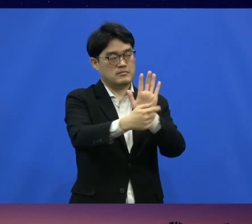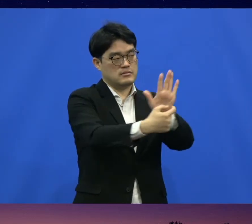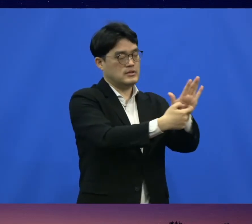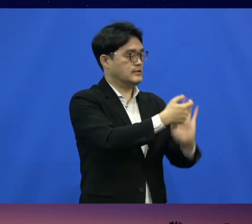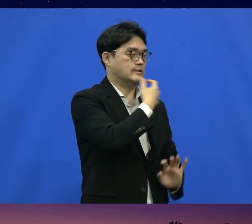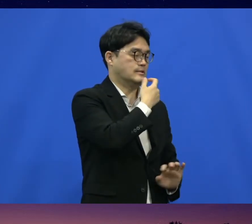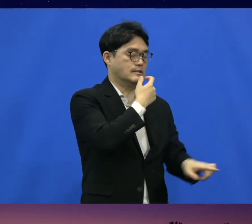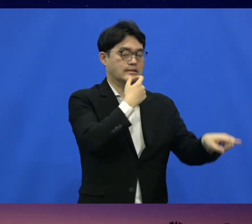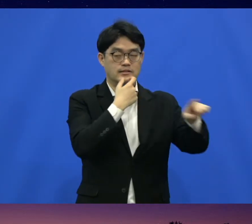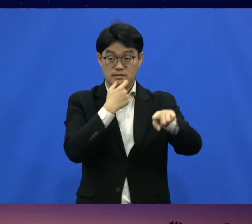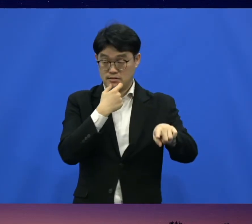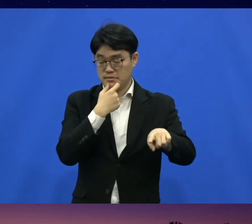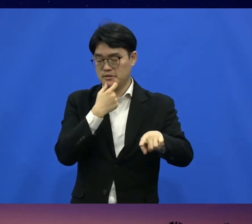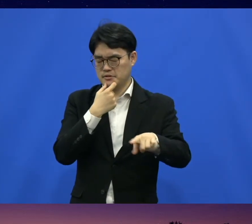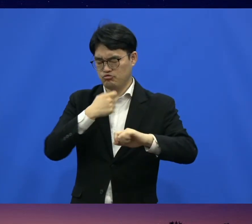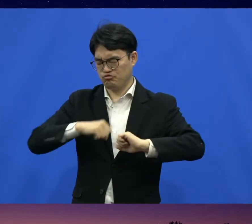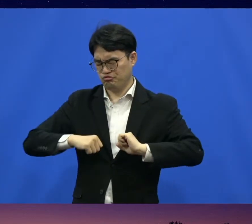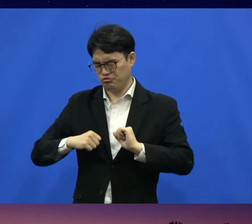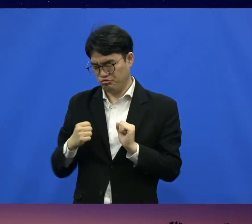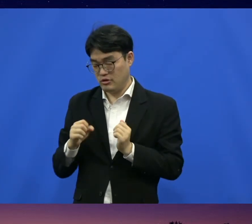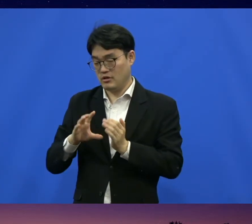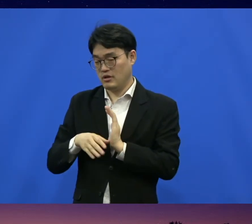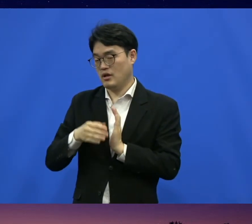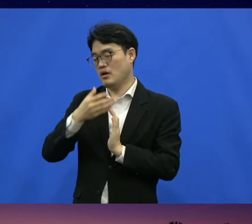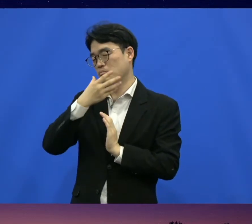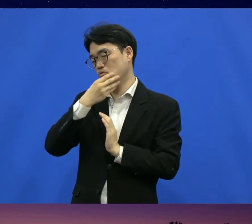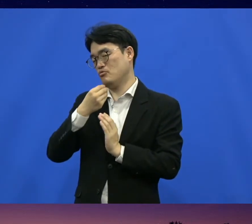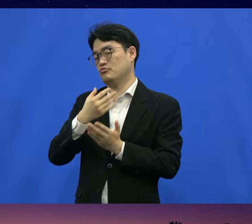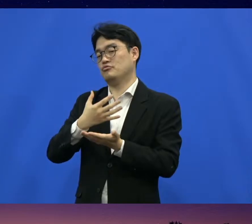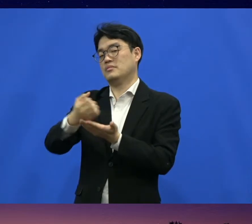순종함으로 그 온 집이 복을 받는 역사.